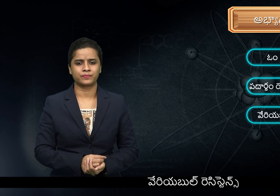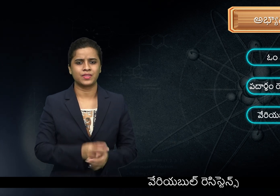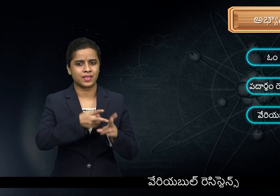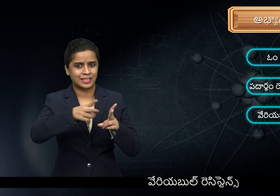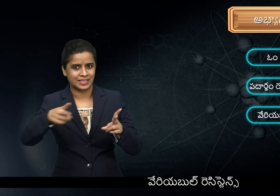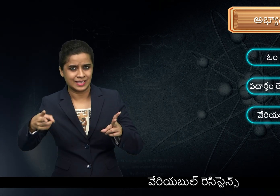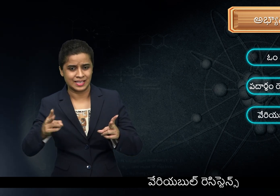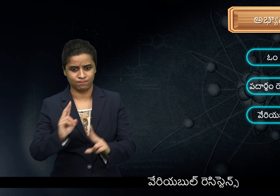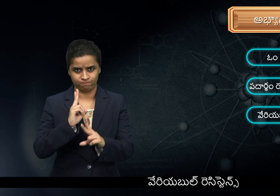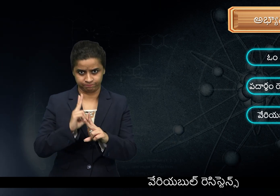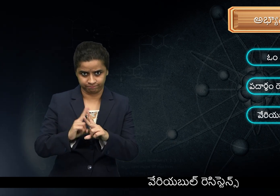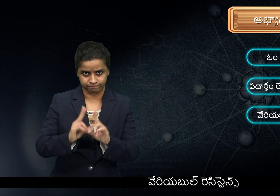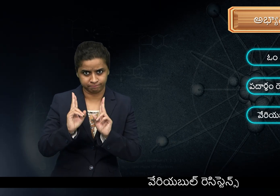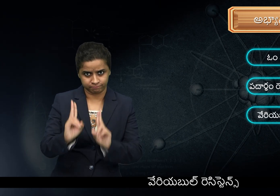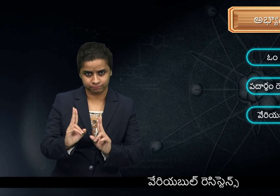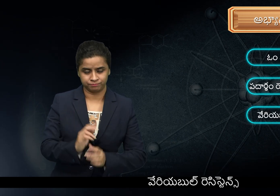వేరియబుల్ రెసిస్టెన్స్,